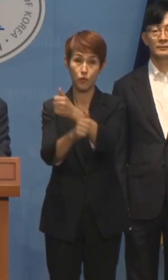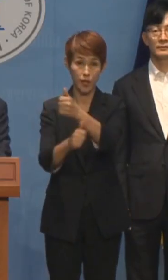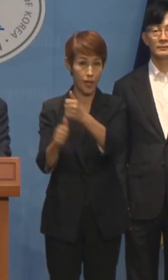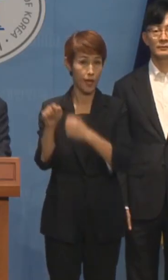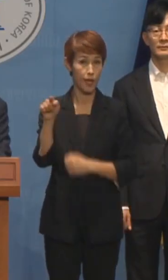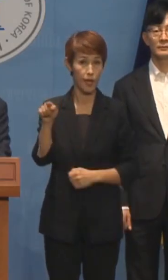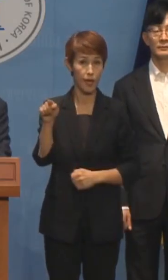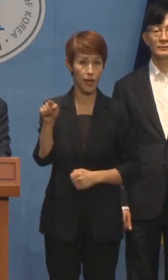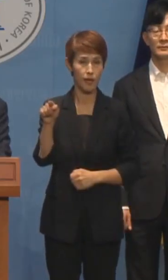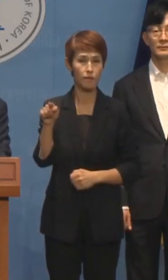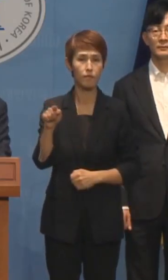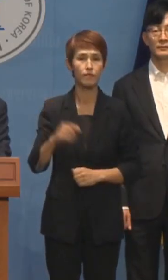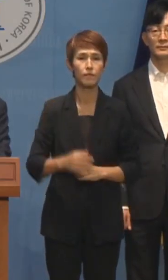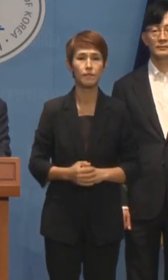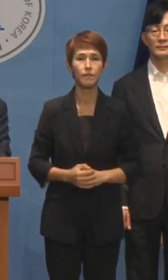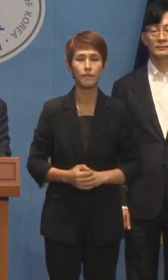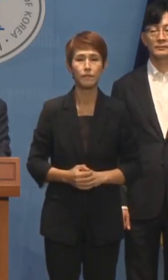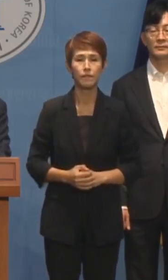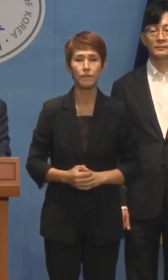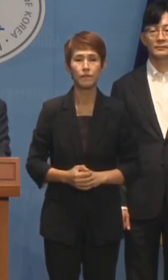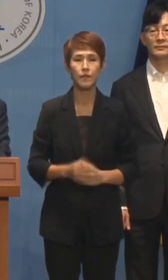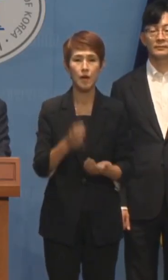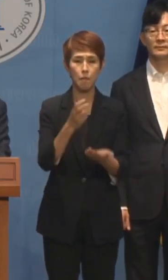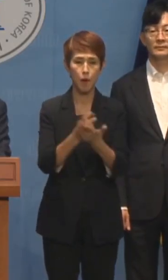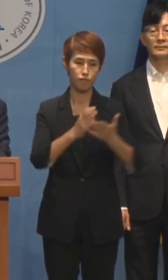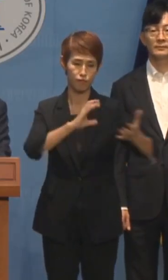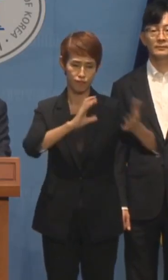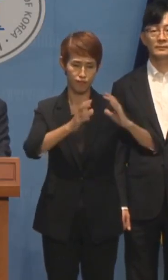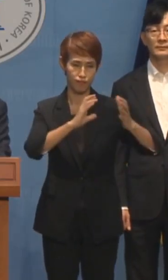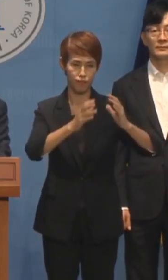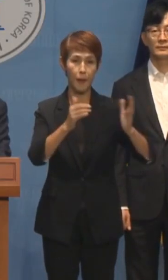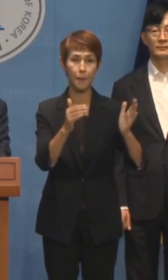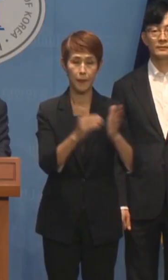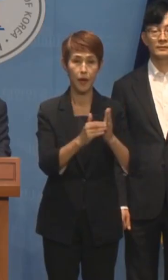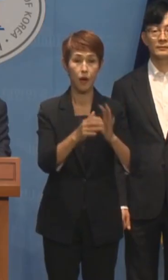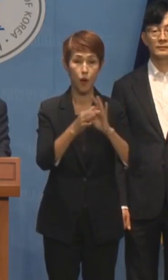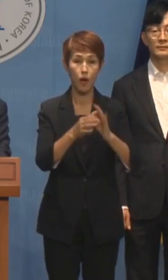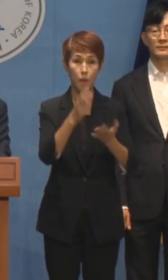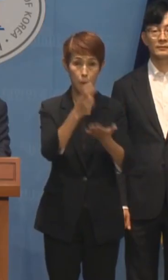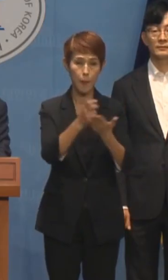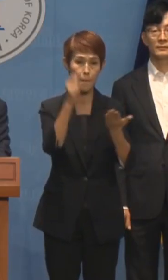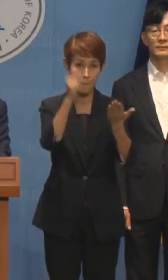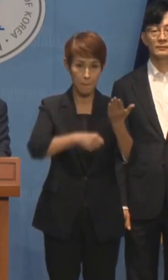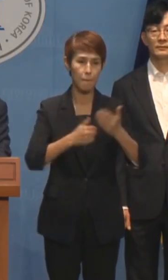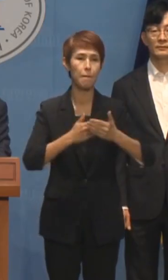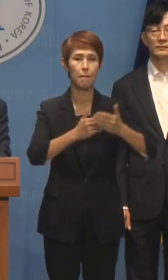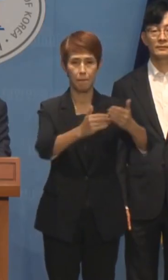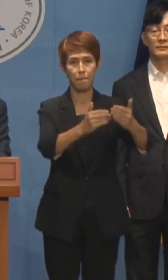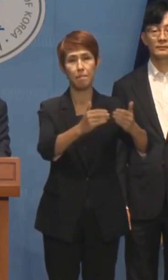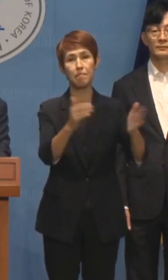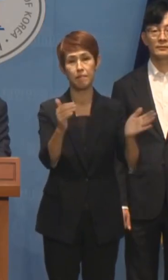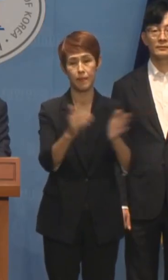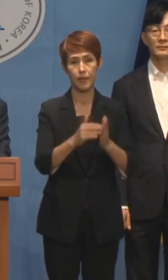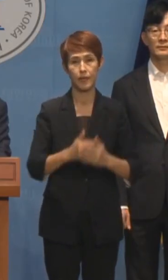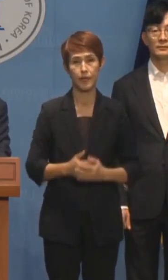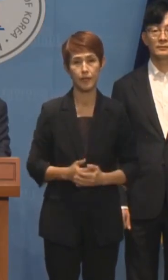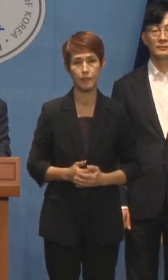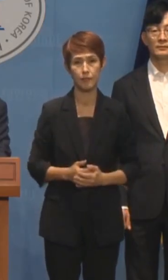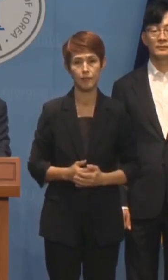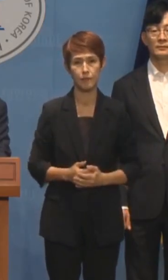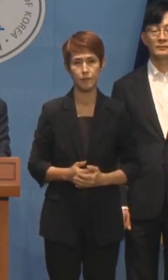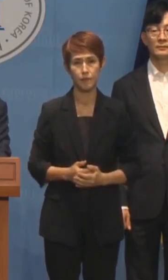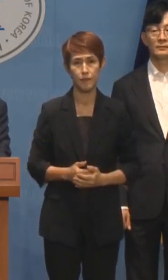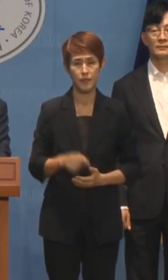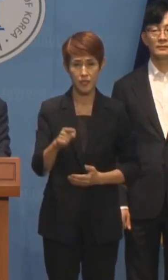과학기술정보방송통신위원회에서도 국감 전에 법안 소위를 열어서 관련 법안을 통과시키도록 추진하는 등 최대한